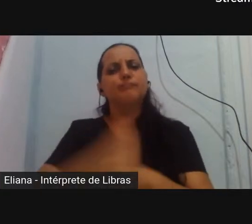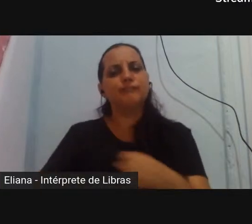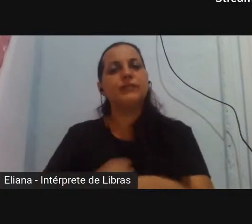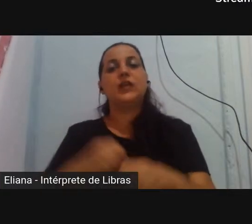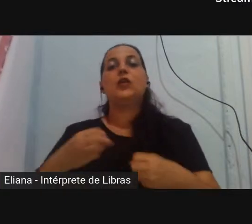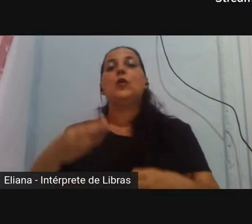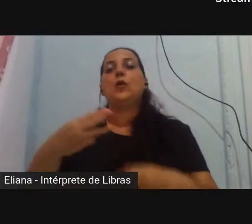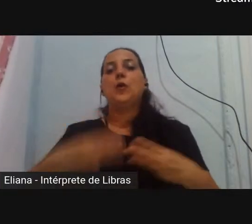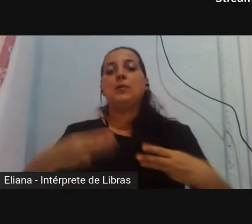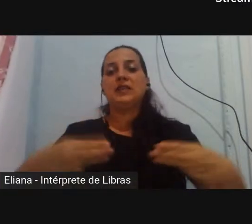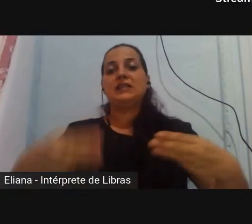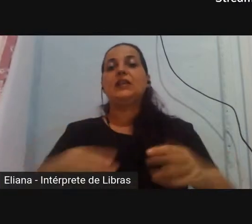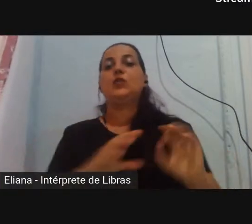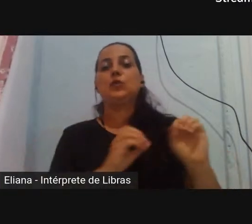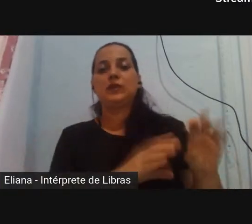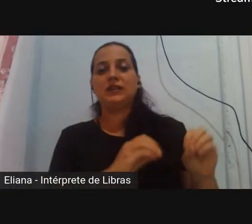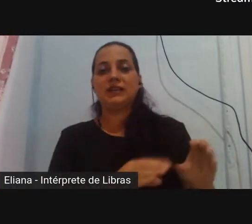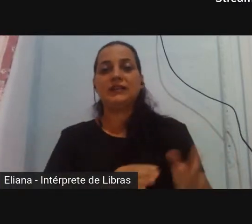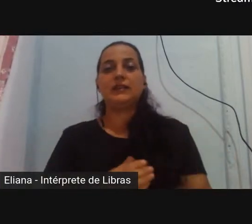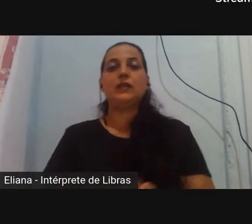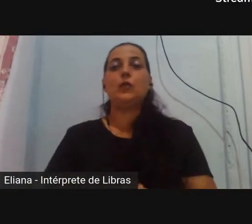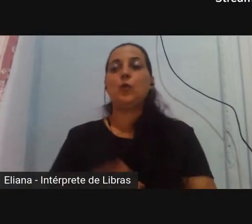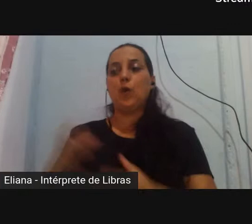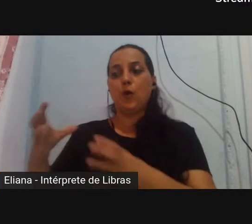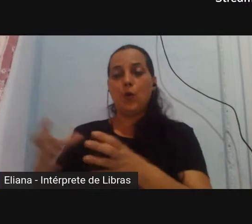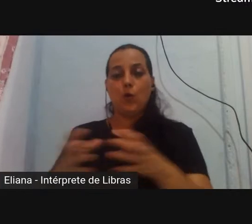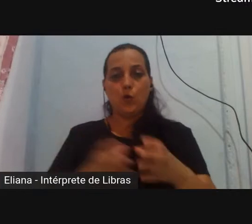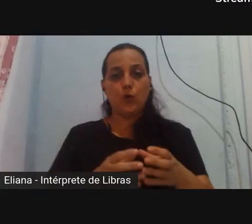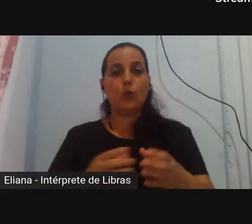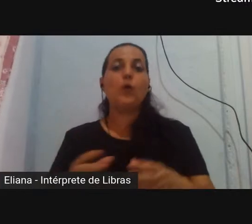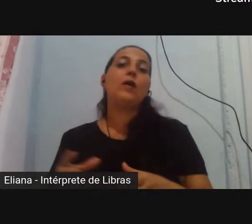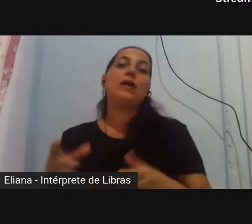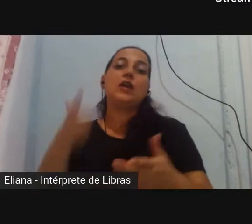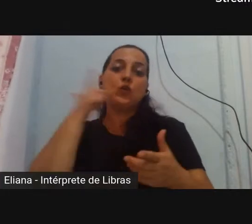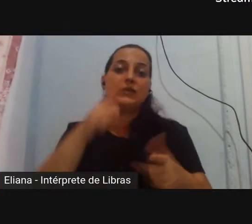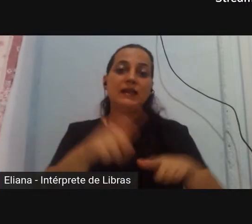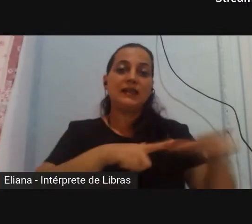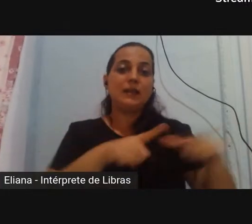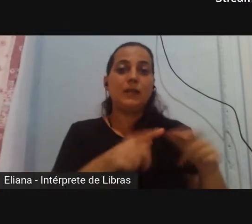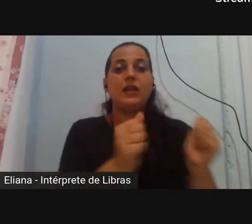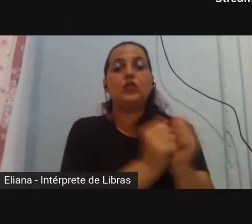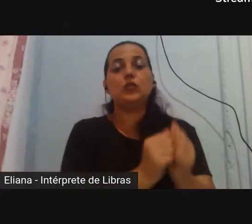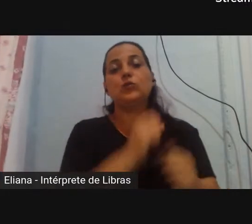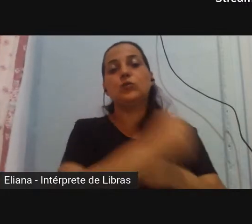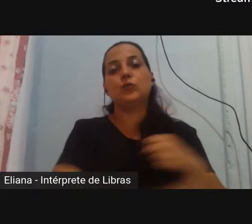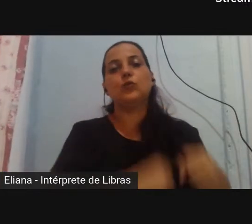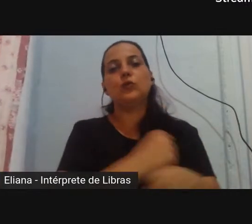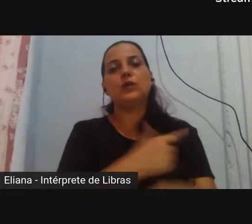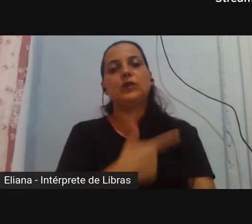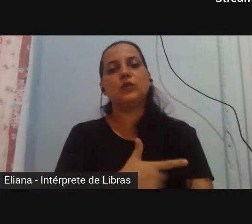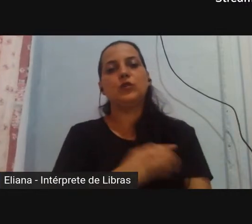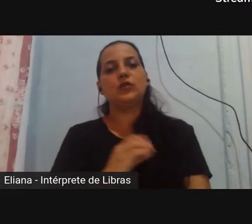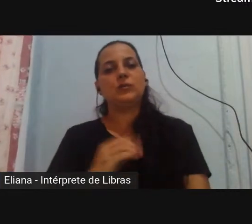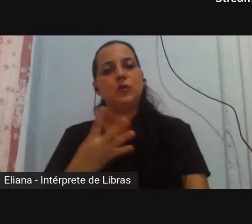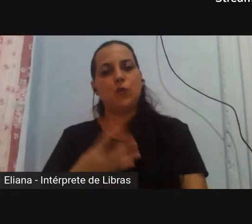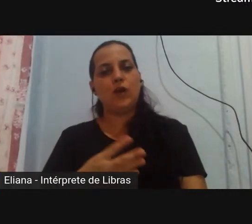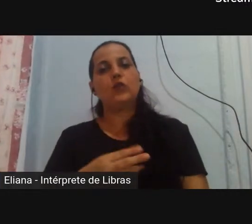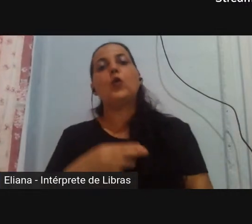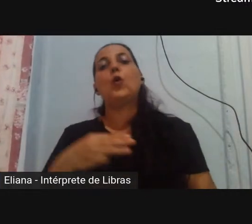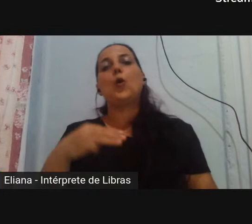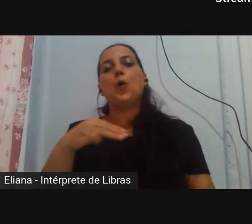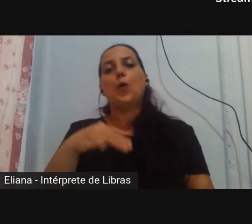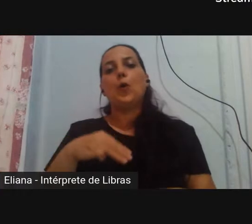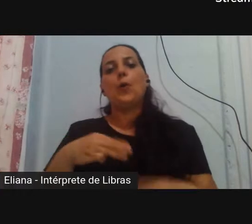chega no MEC em 2004 com o ministro Tarso Genro, o que explica, de certa forma, a minha ida para Brasília. O ministro Tarso Genro